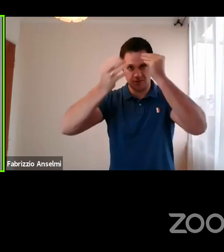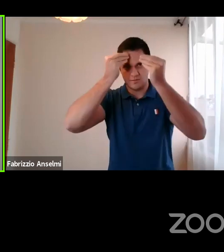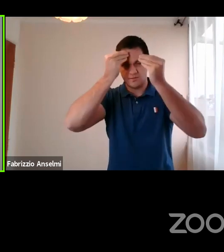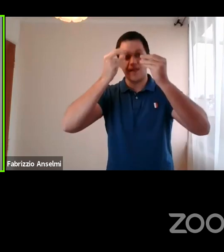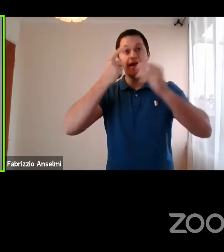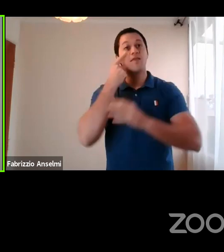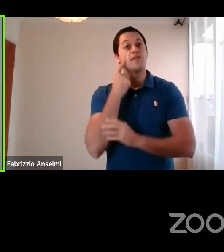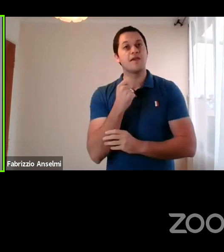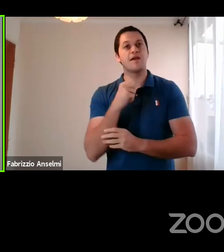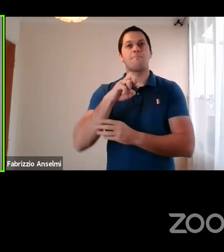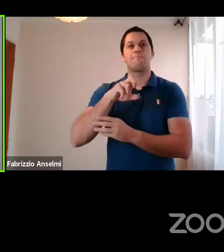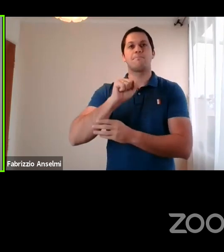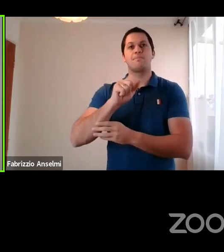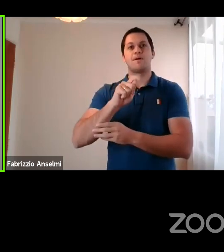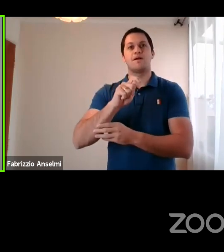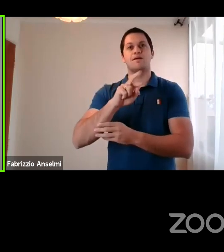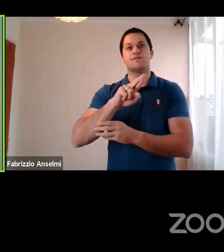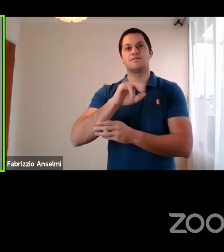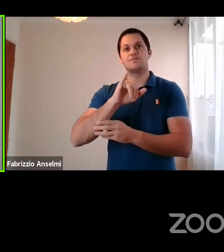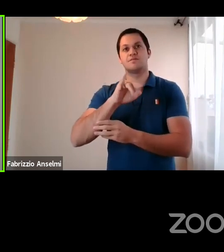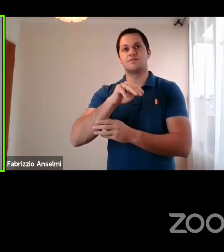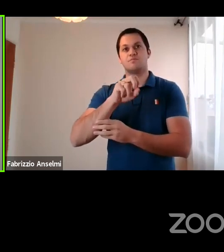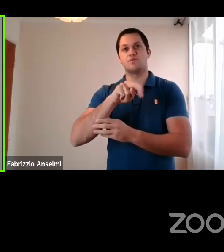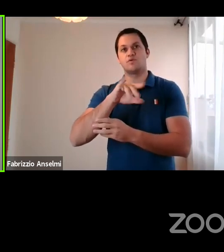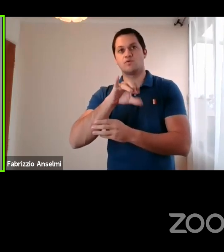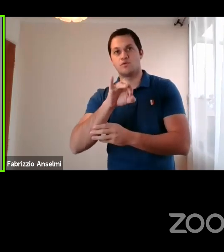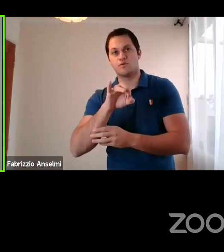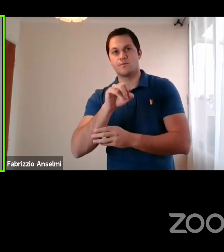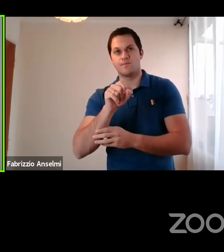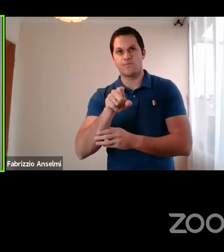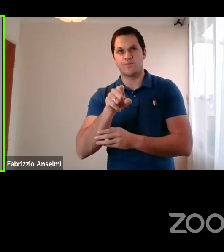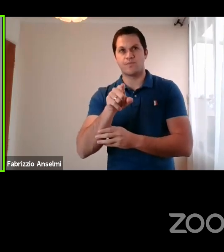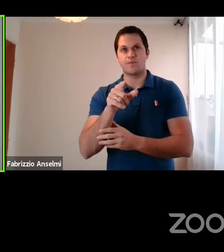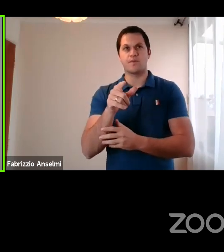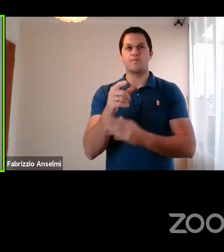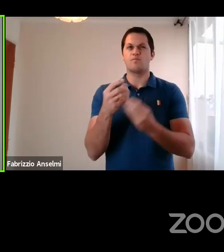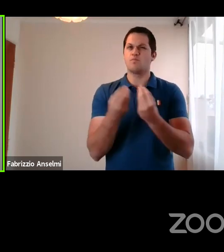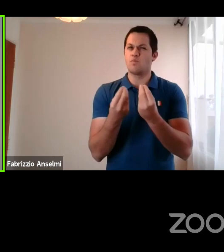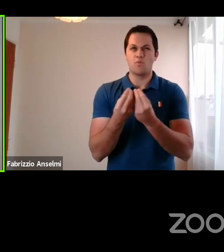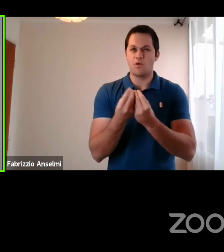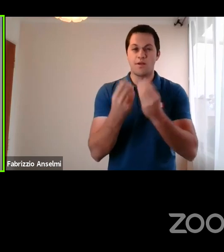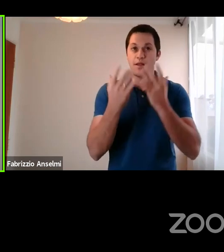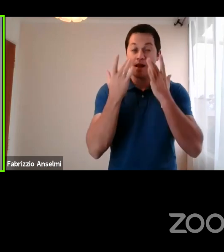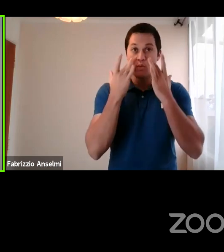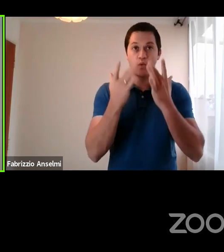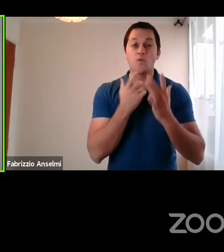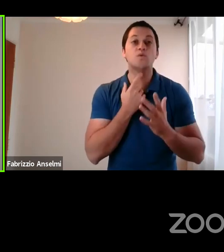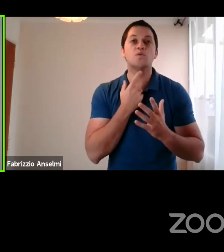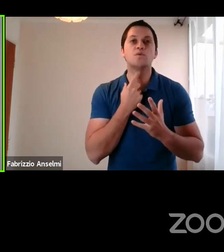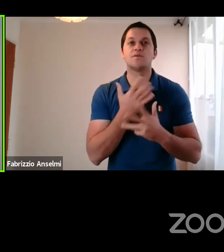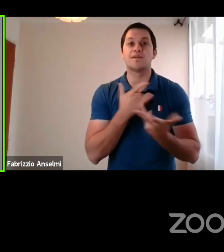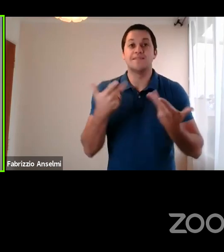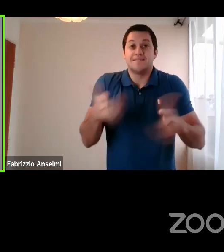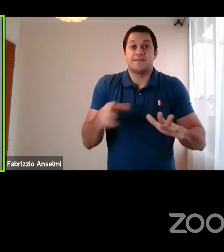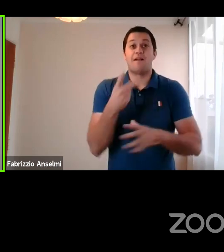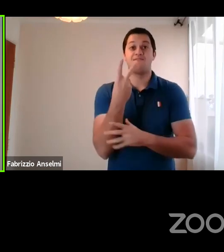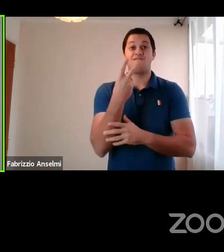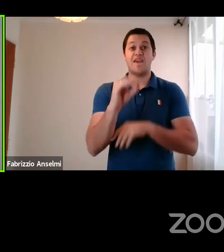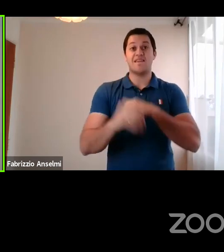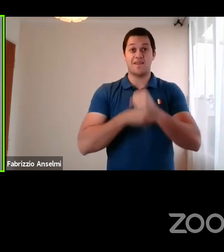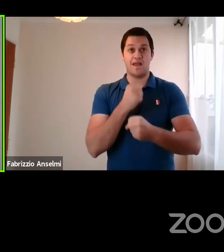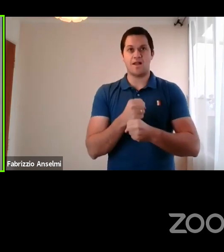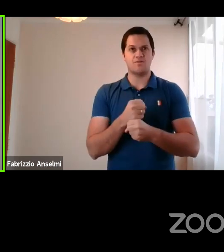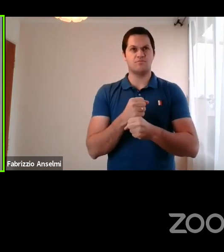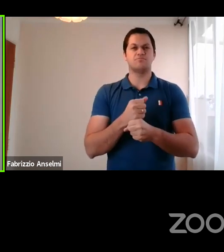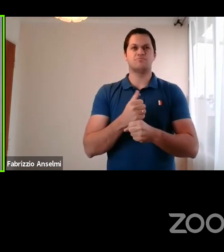en particular, tiene algo interesante, es lo siguiente, que ya lleva 20 años el Día del Patrimonio Cultural haciéndose,